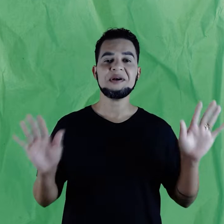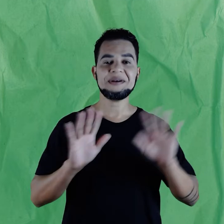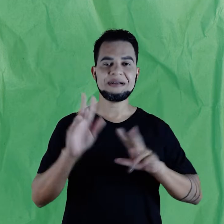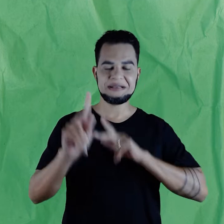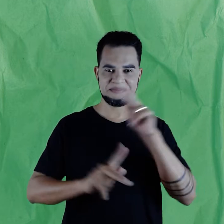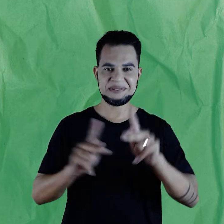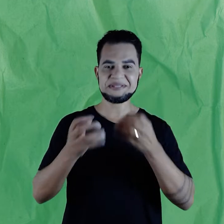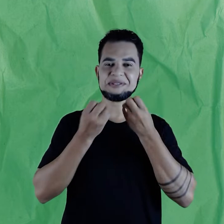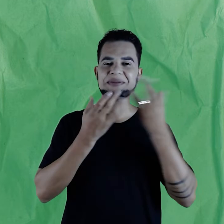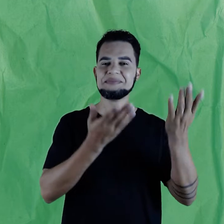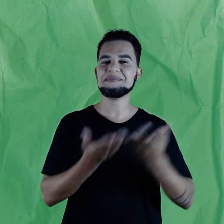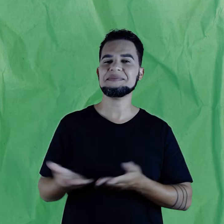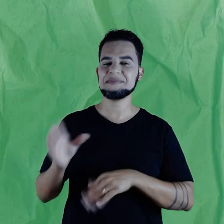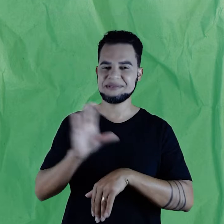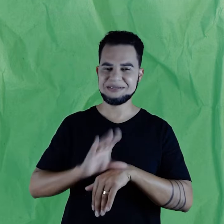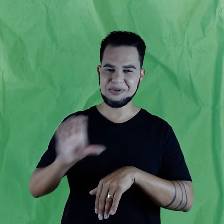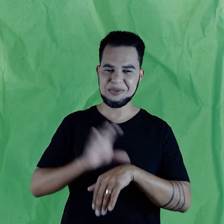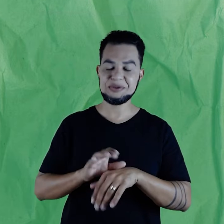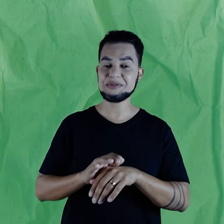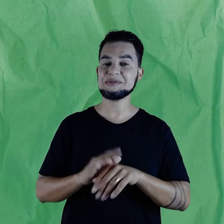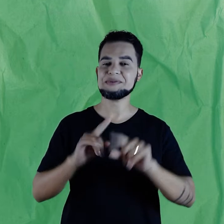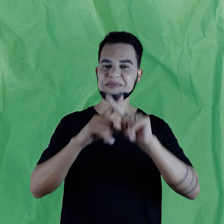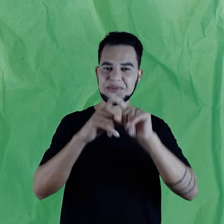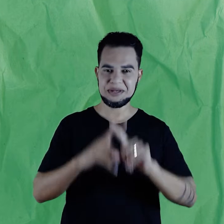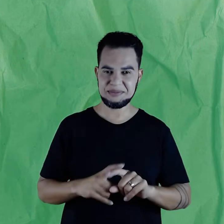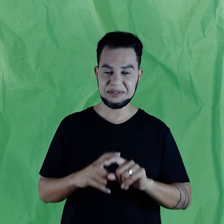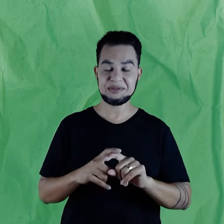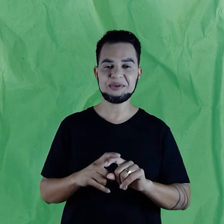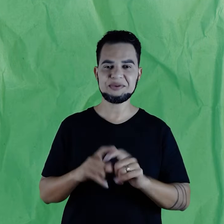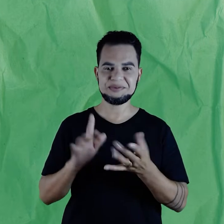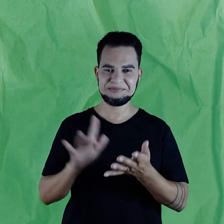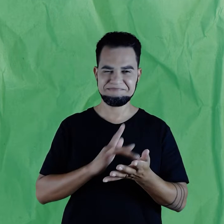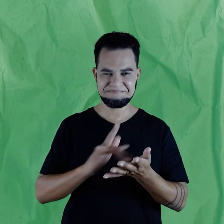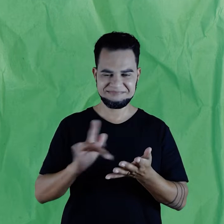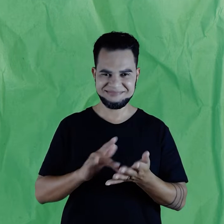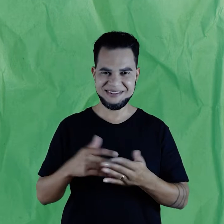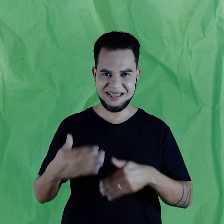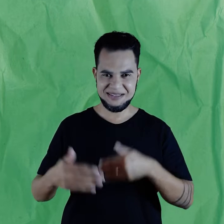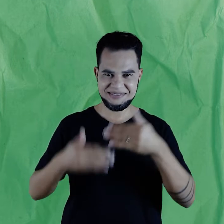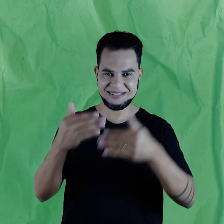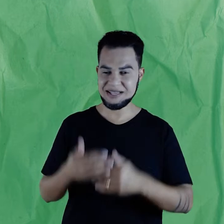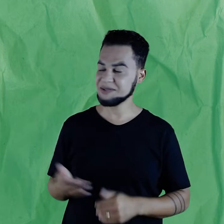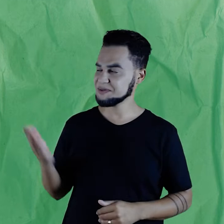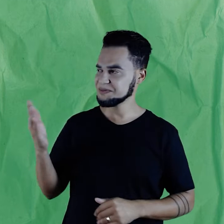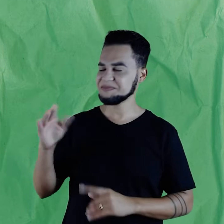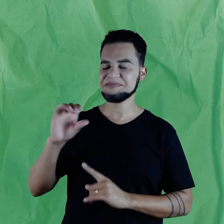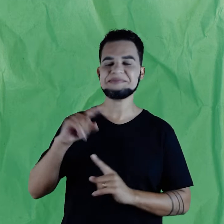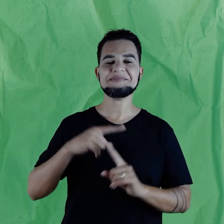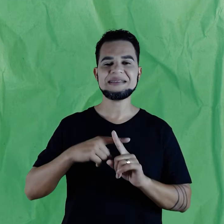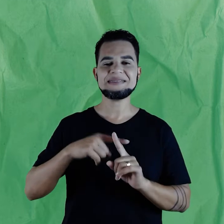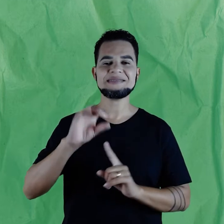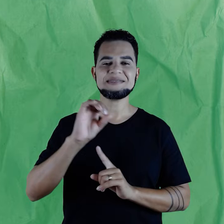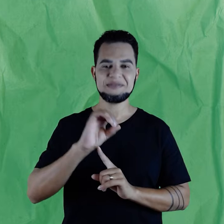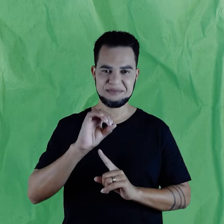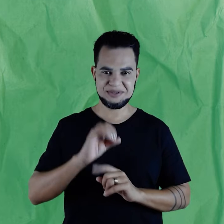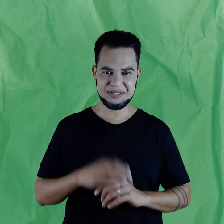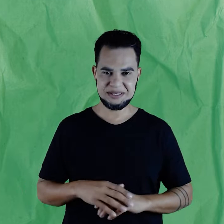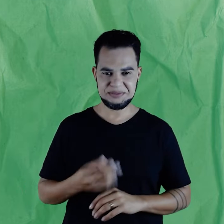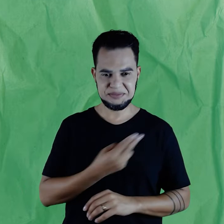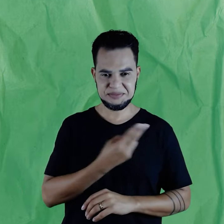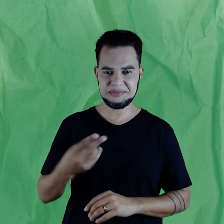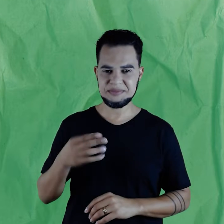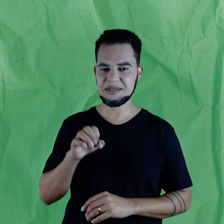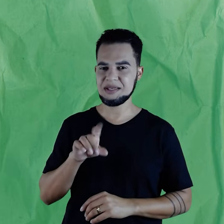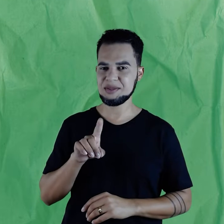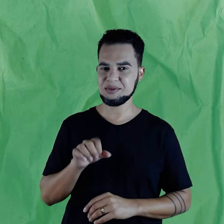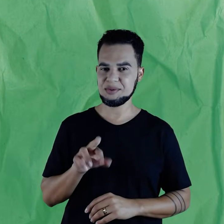Olá pessoal, seja bem-vindo ao curso Programador de Dispositivos Móveis Avançado da plataforma Mais IFMG. Eu me chamo